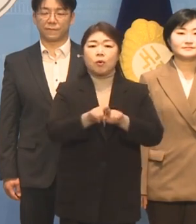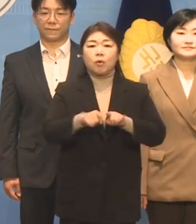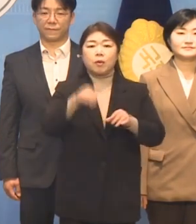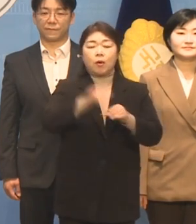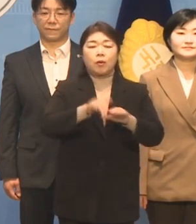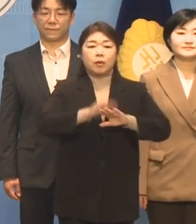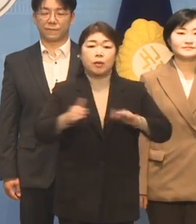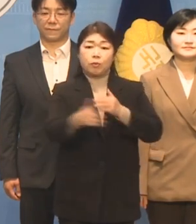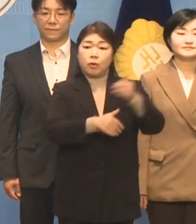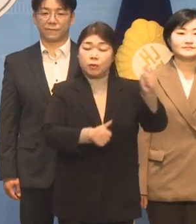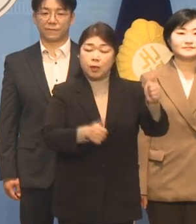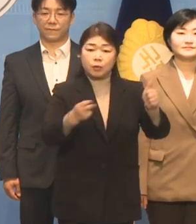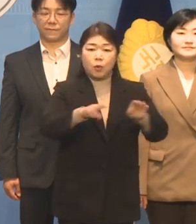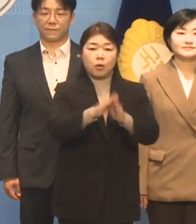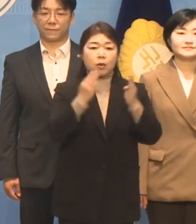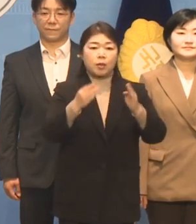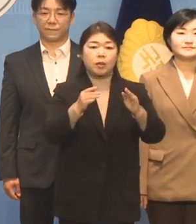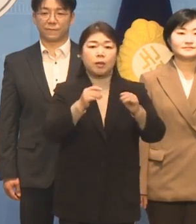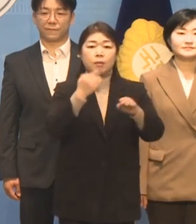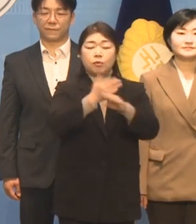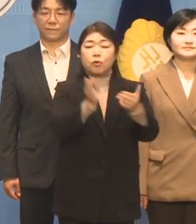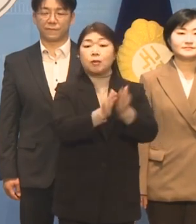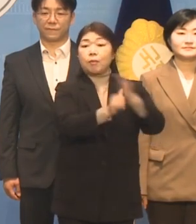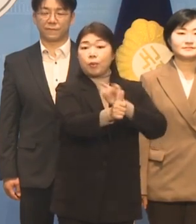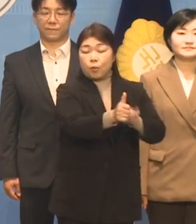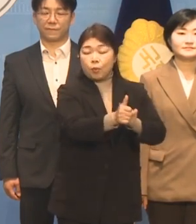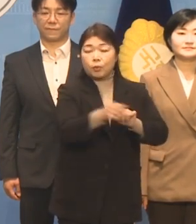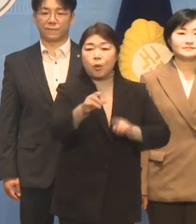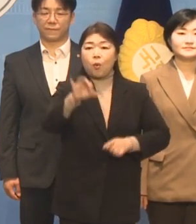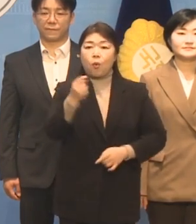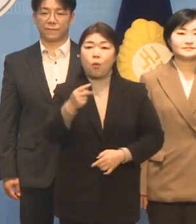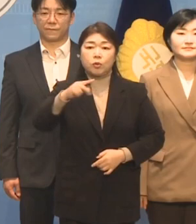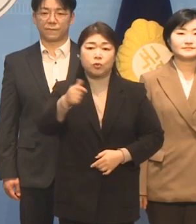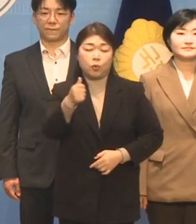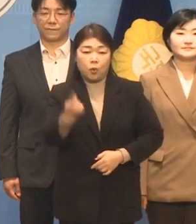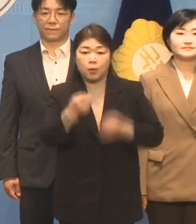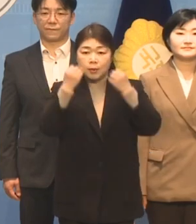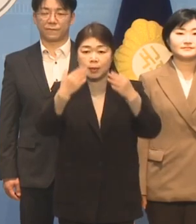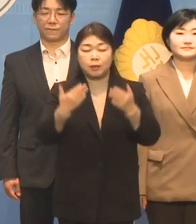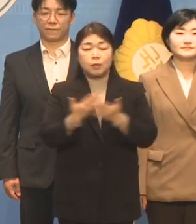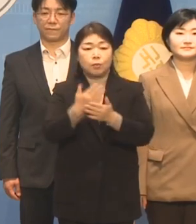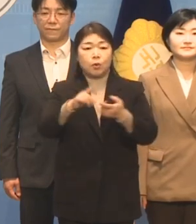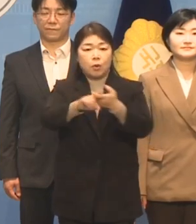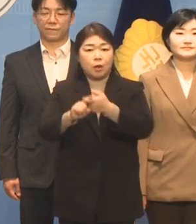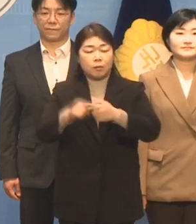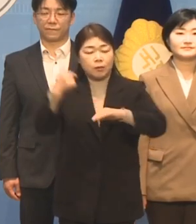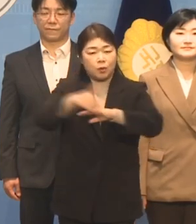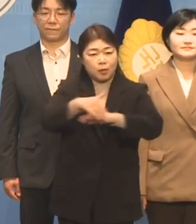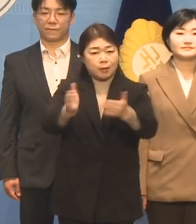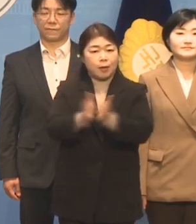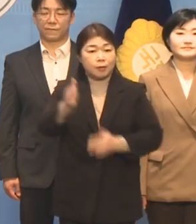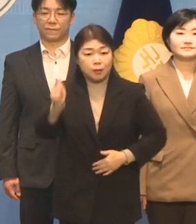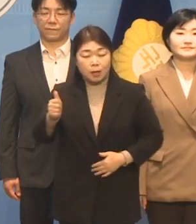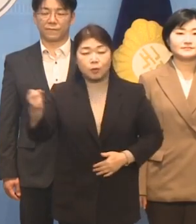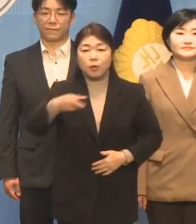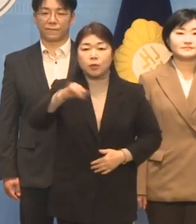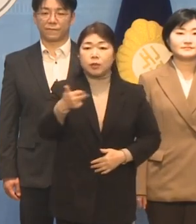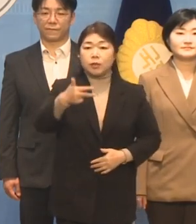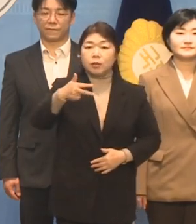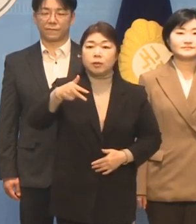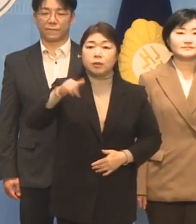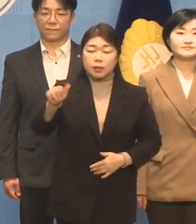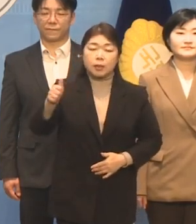공동선대위원장이자 열린민주당 대표님, 그리고 오준호 새진보연합 정책단장님, 그리고 신지혜